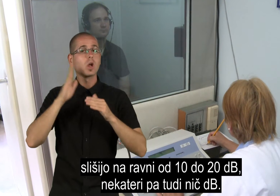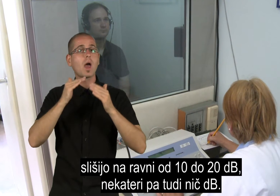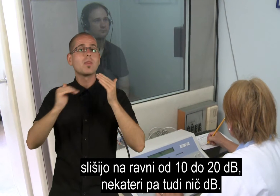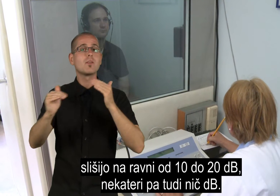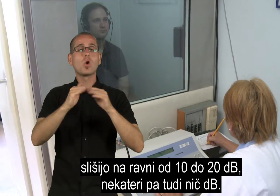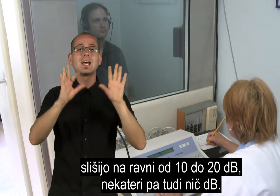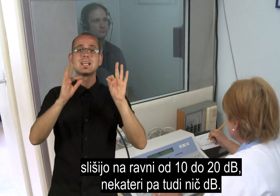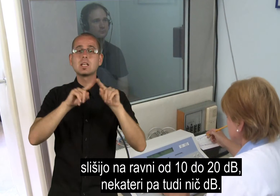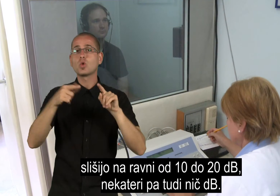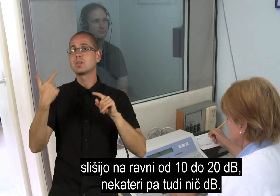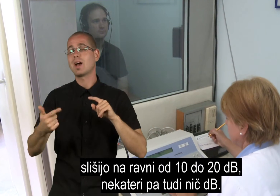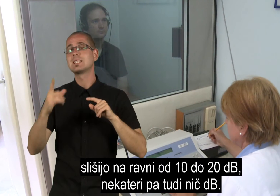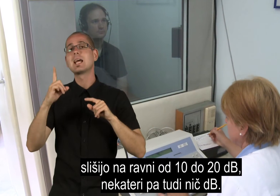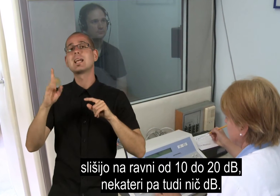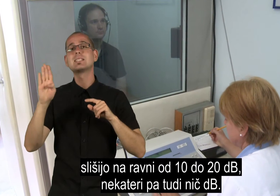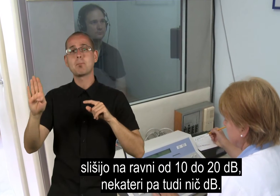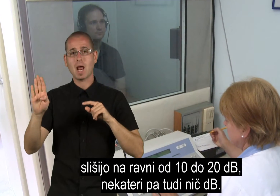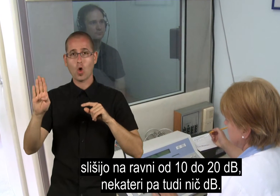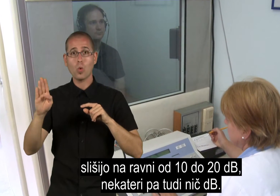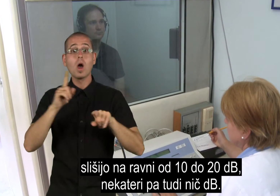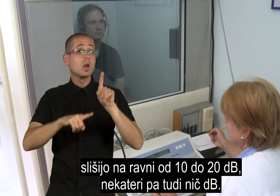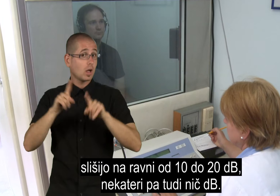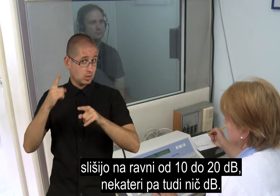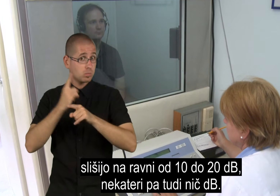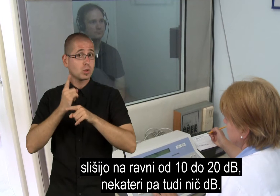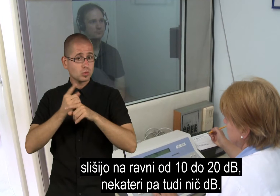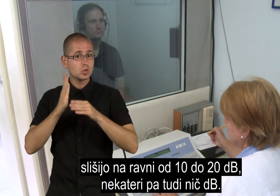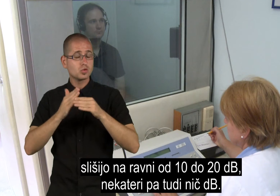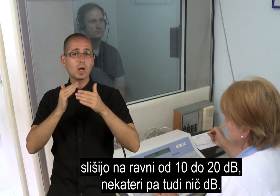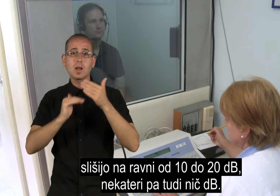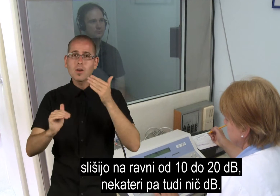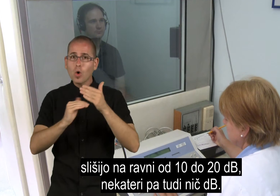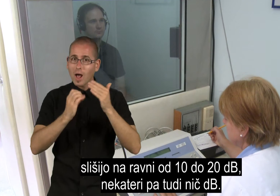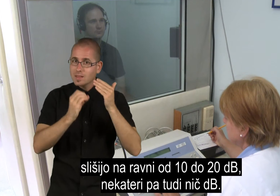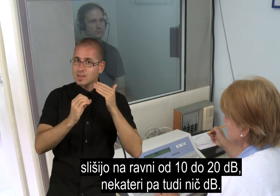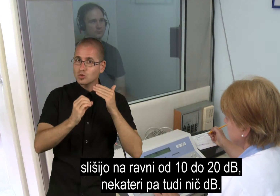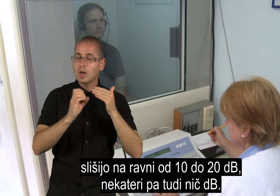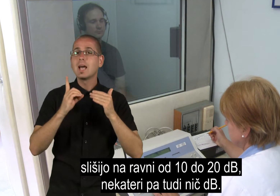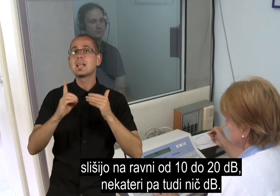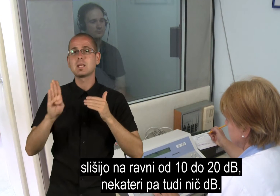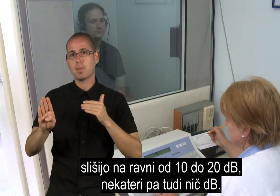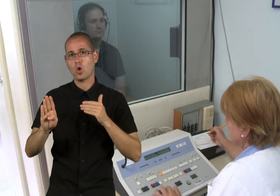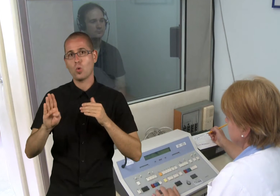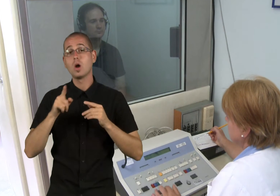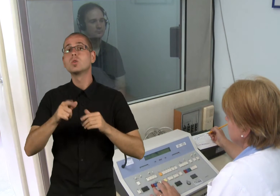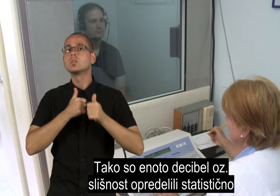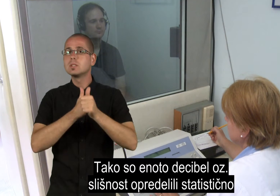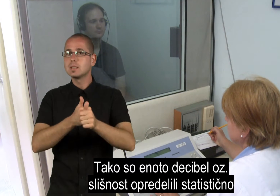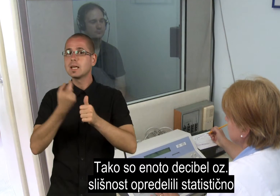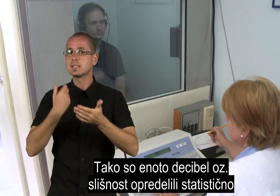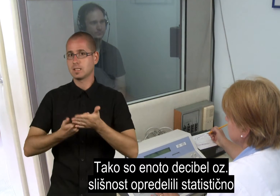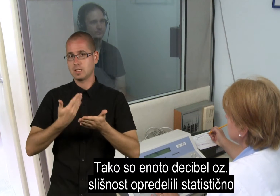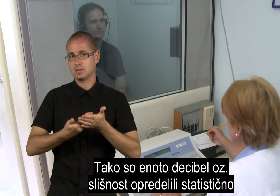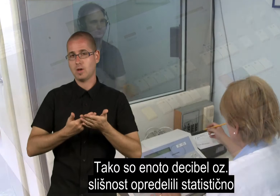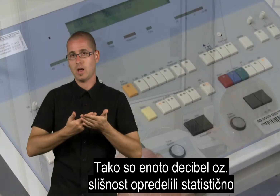slišijo na nivoju 10 do 20 decibelov, nekateri pa tudi že na nivoju 0 decibelov. To sledi